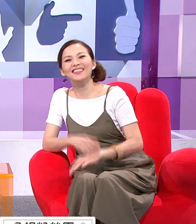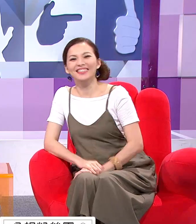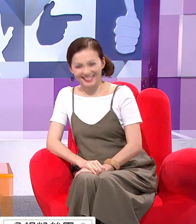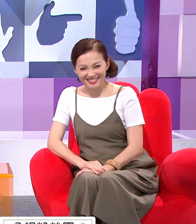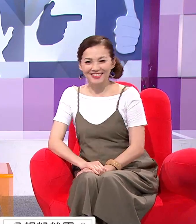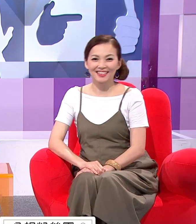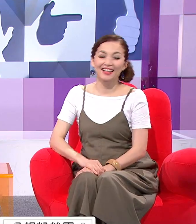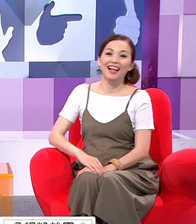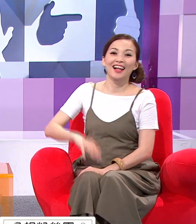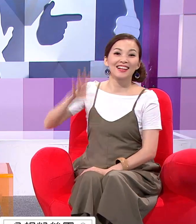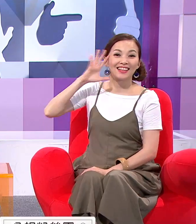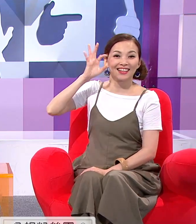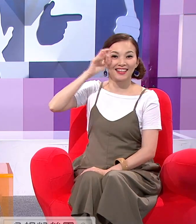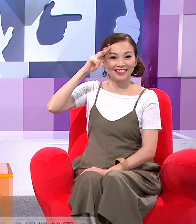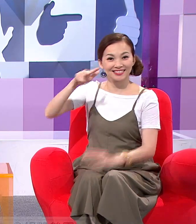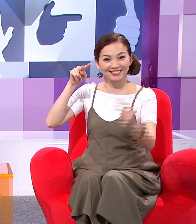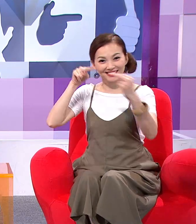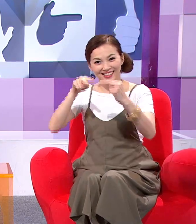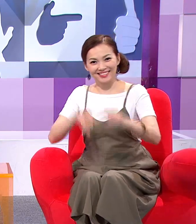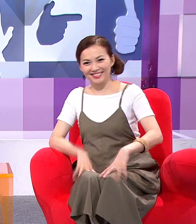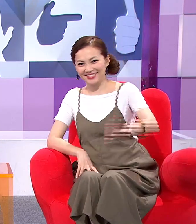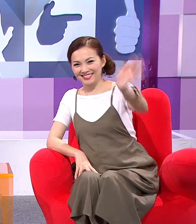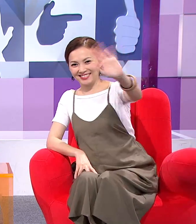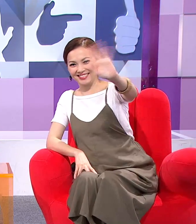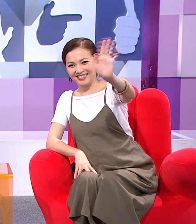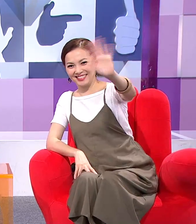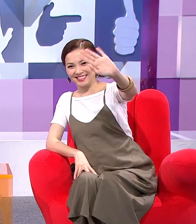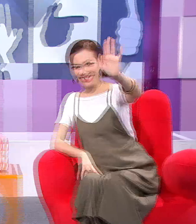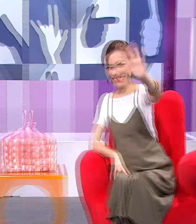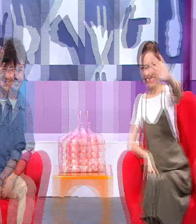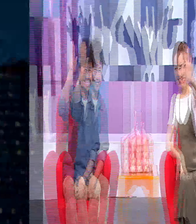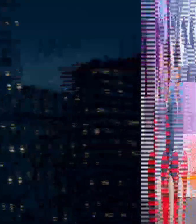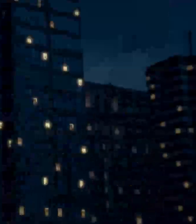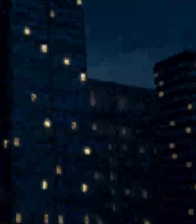哦。 婷婷看，下周见， 拜拜。拜拜。